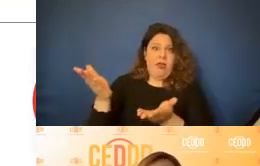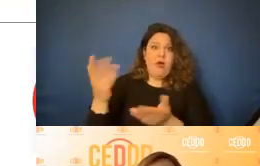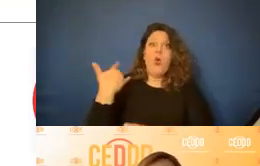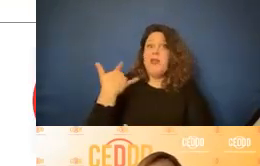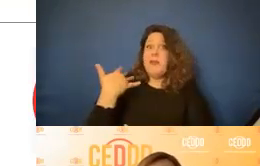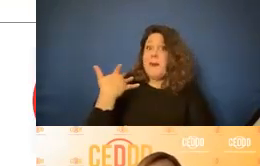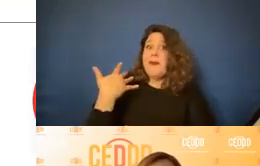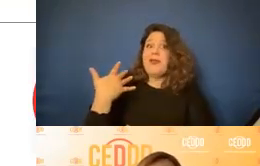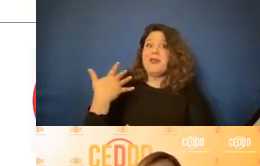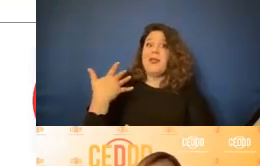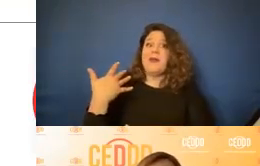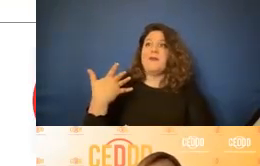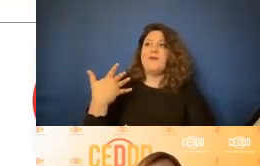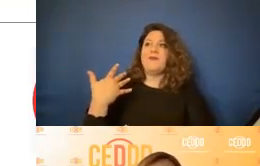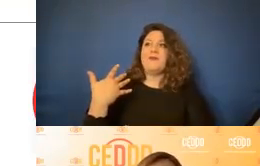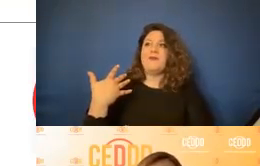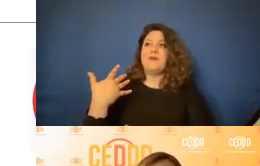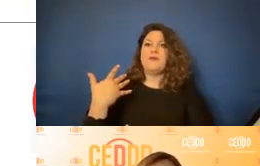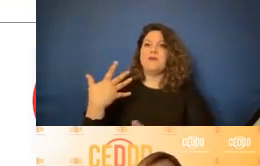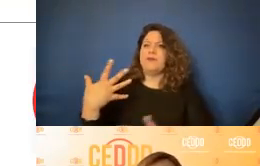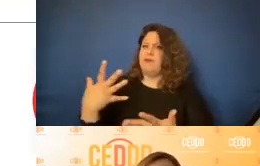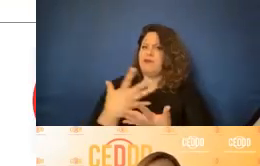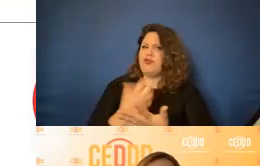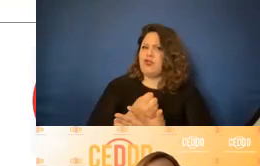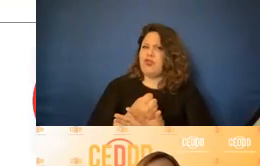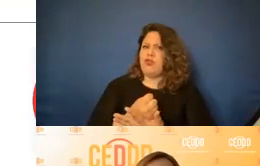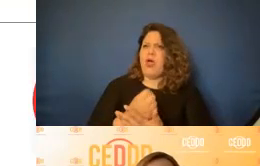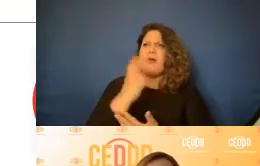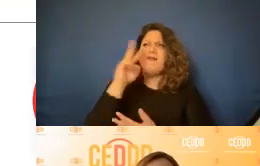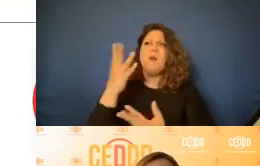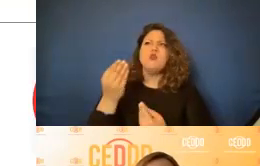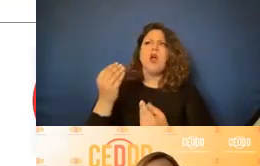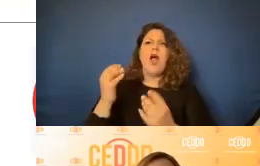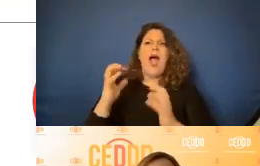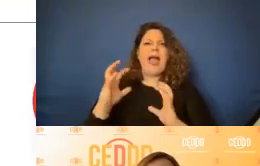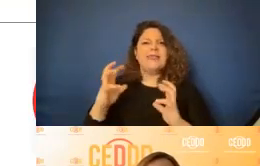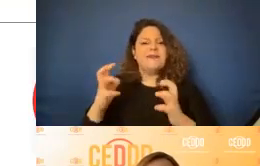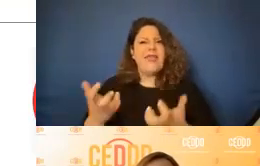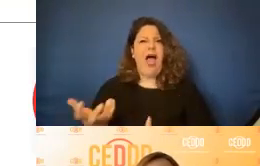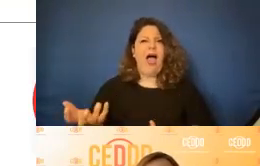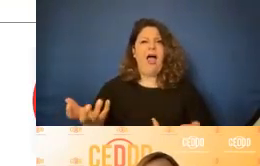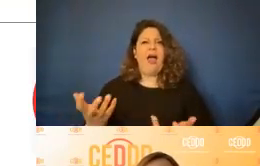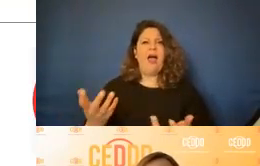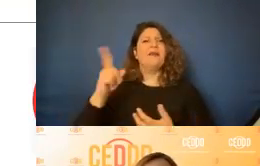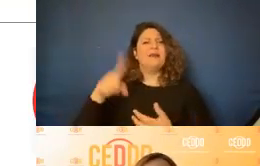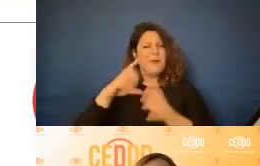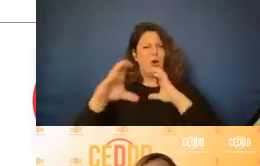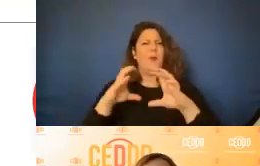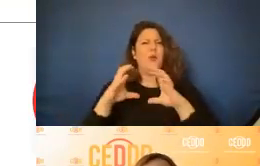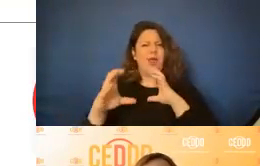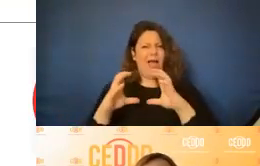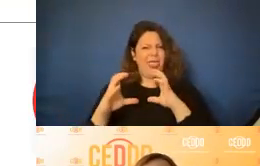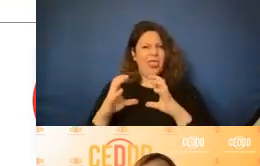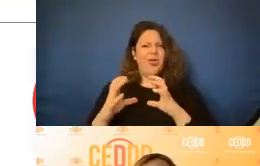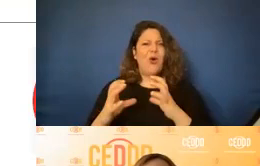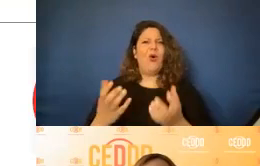pues, muchos actos, ¿no? de agresividad, incluso a través de la comunicación, ¿no?